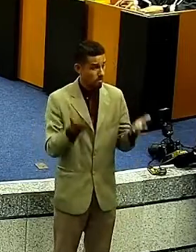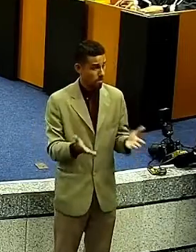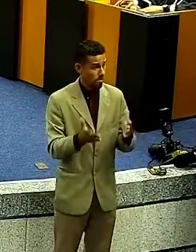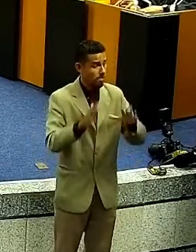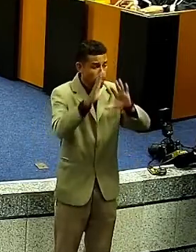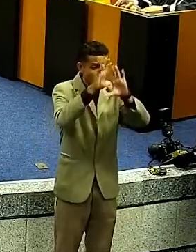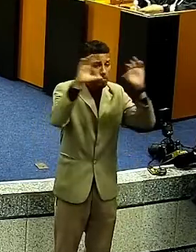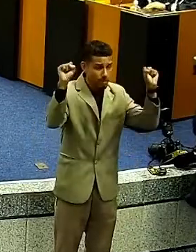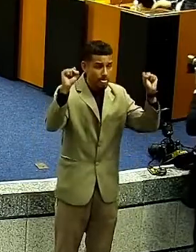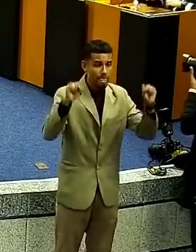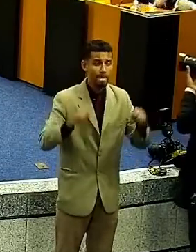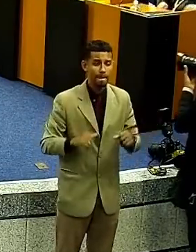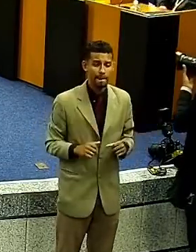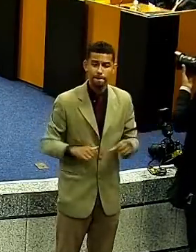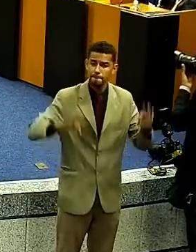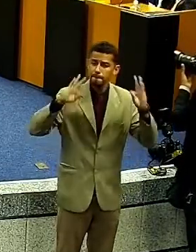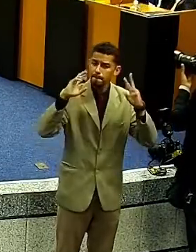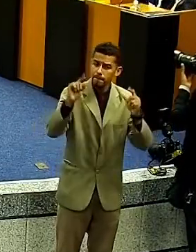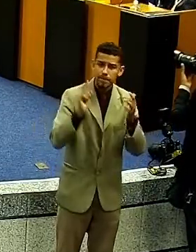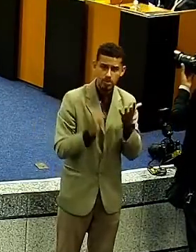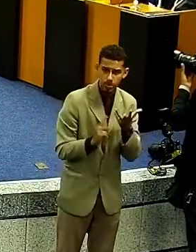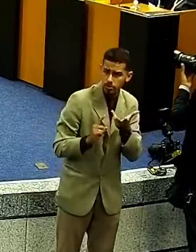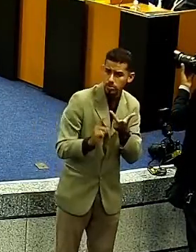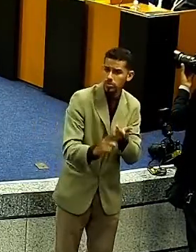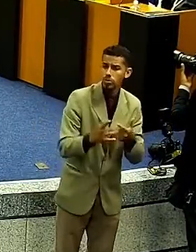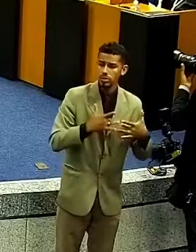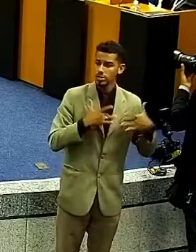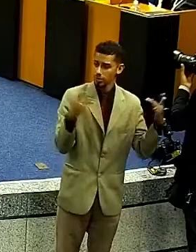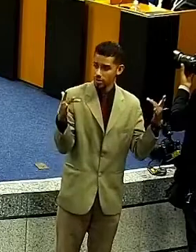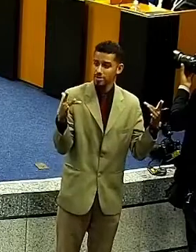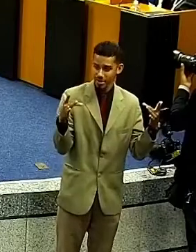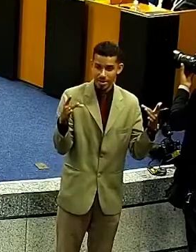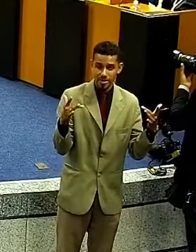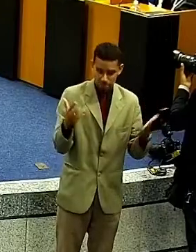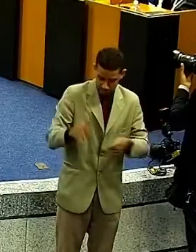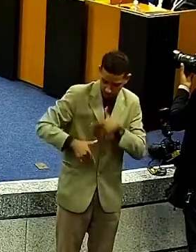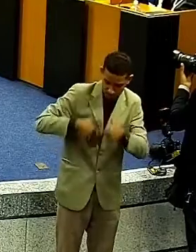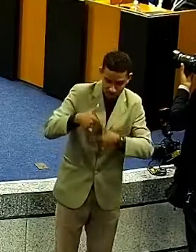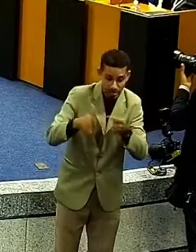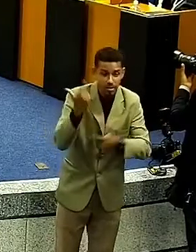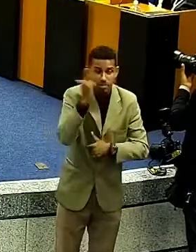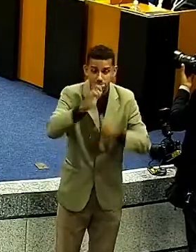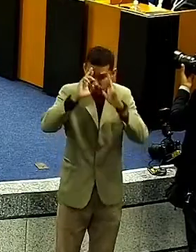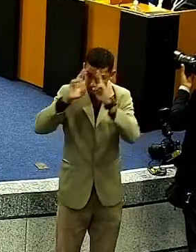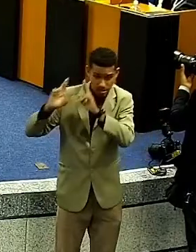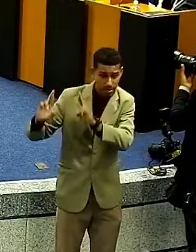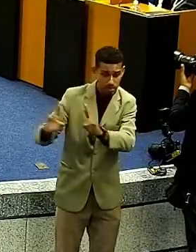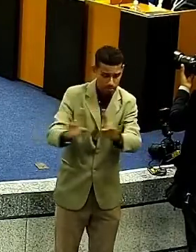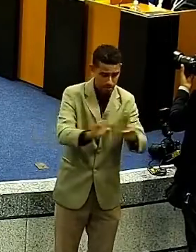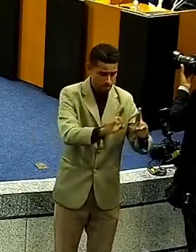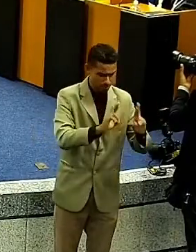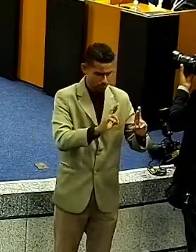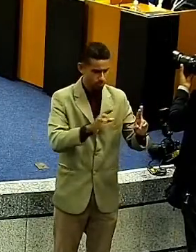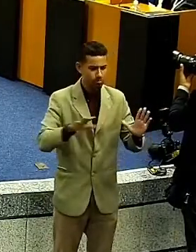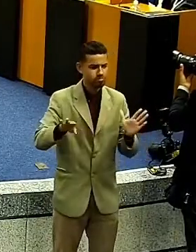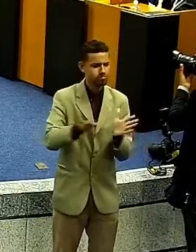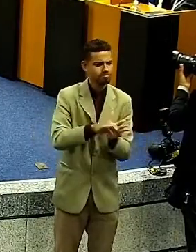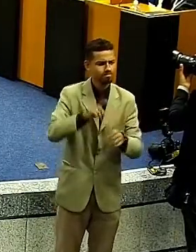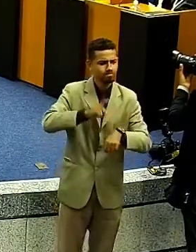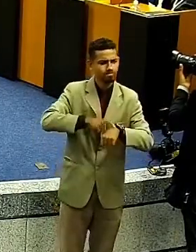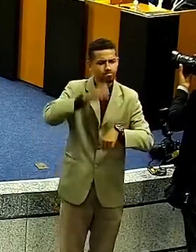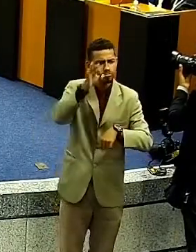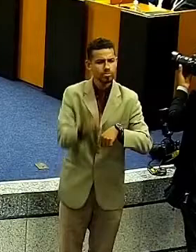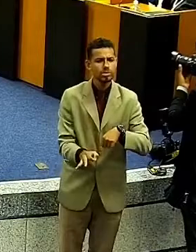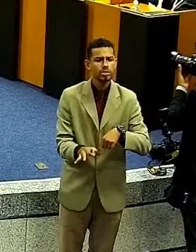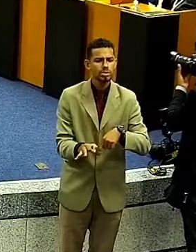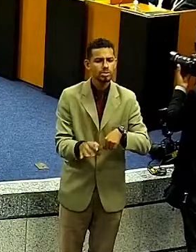tribunal de todas as nossas solenidades em tributo e em respeito a quem chega na hora começar